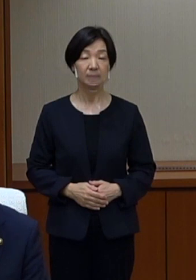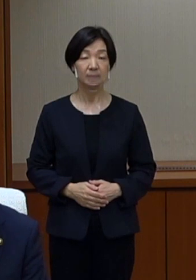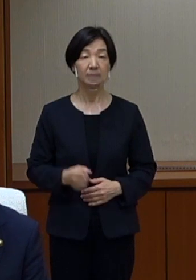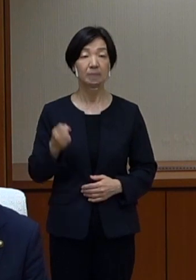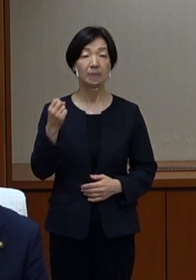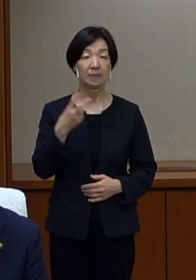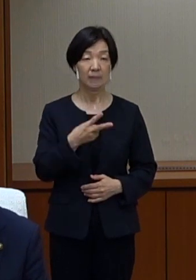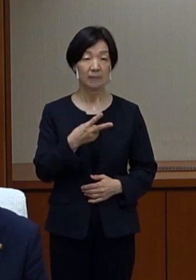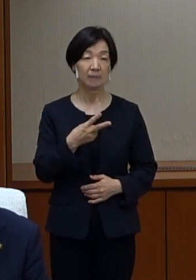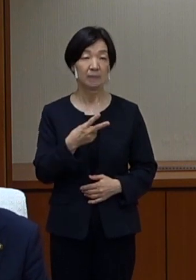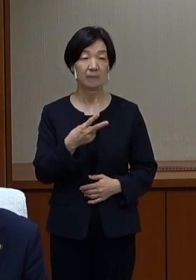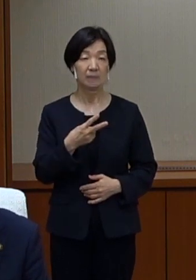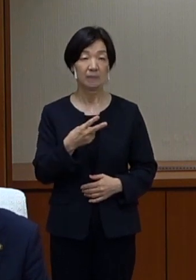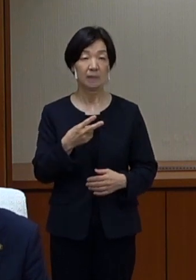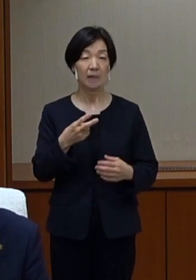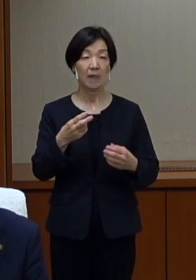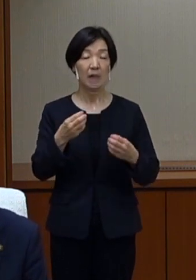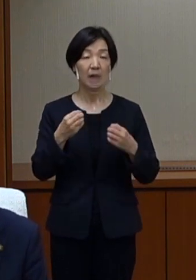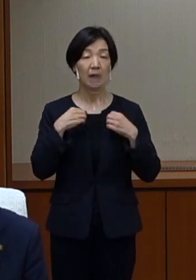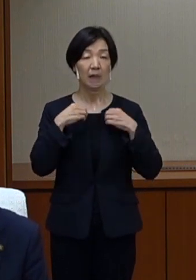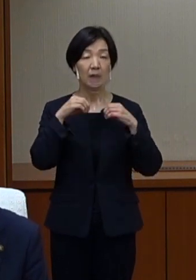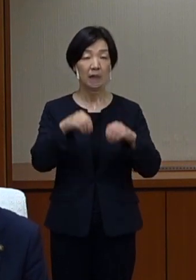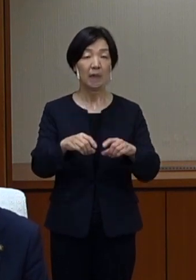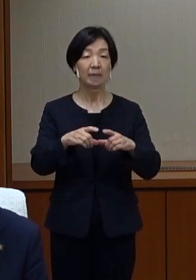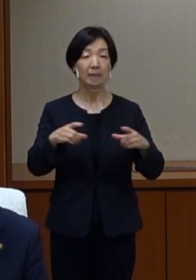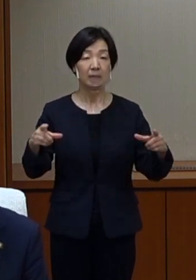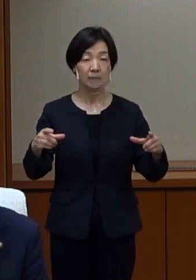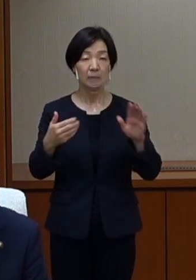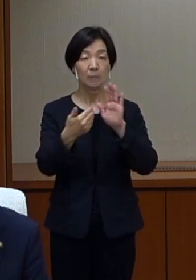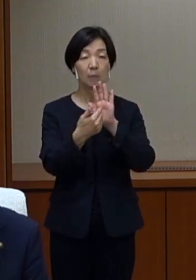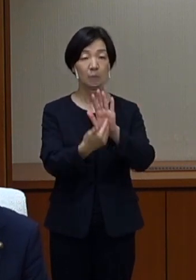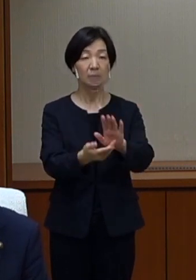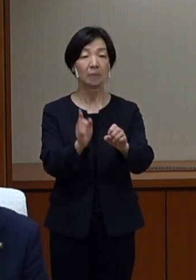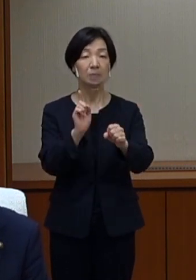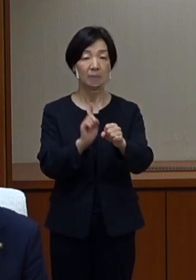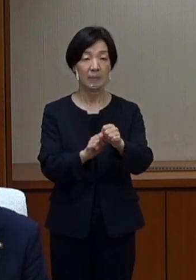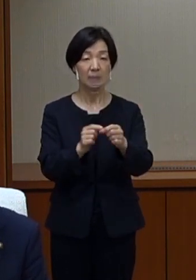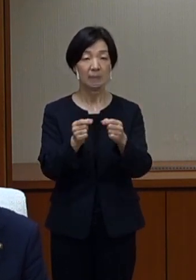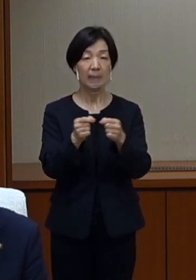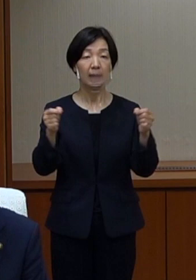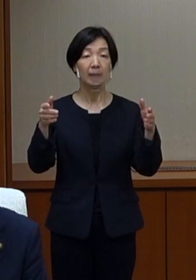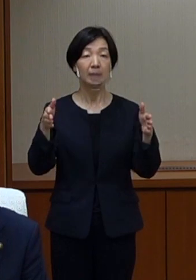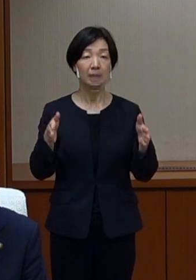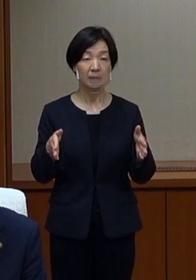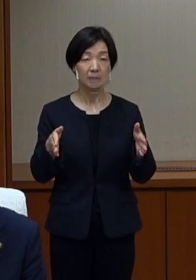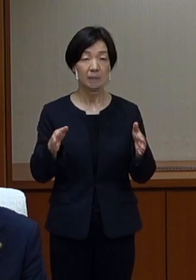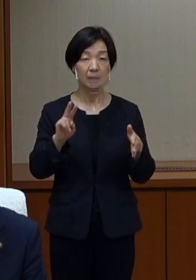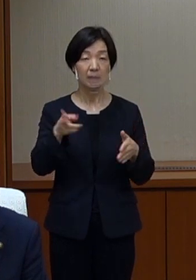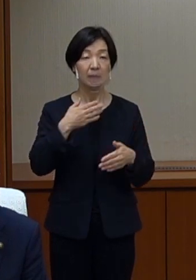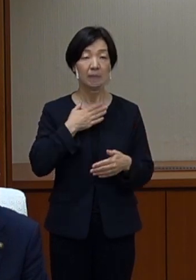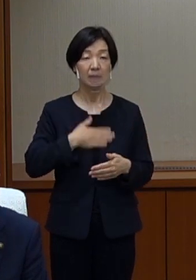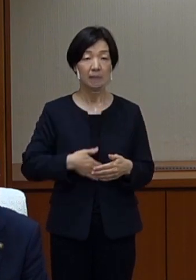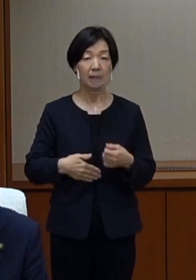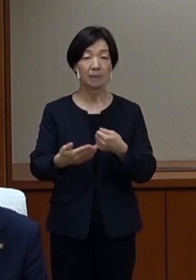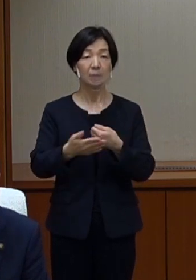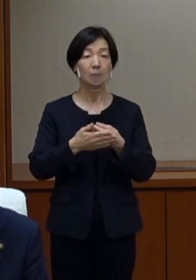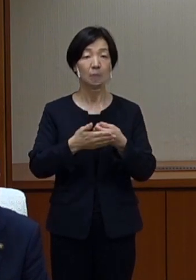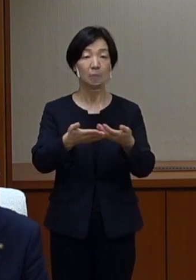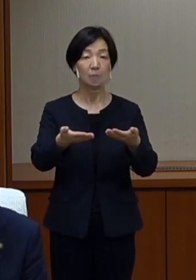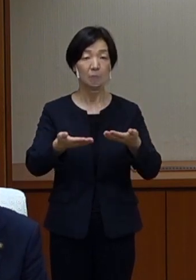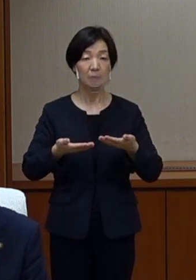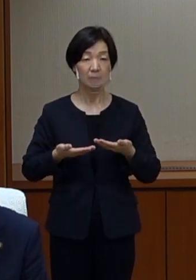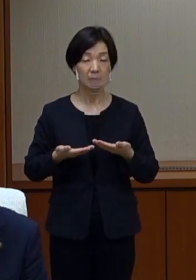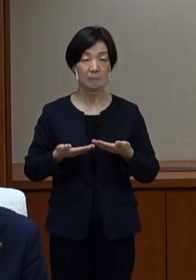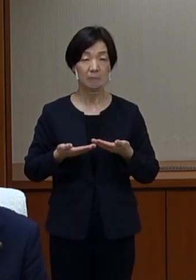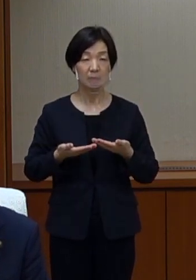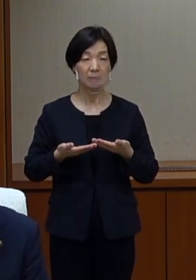また感染拡大を防ぐため長きにわたりご理解ご協力をいただ